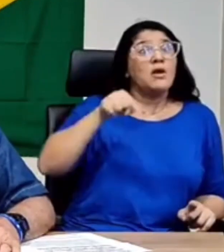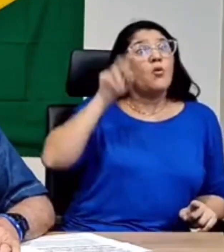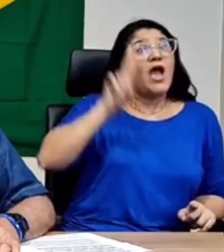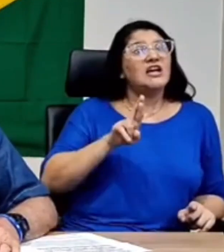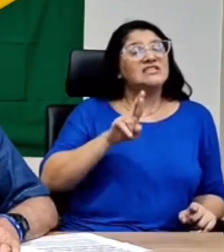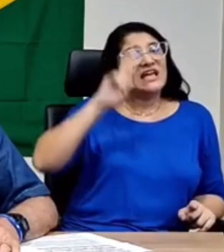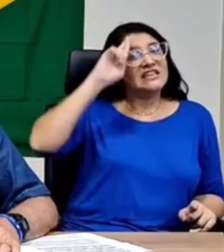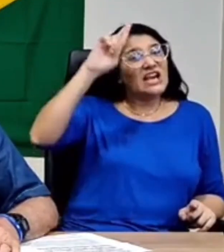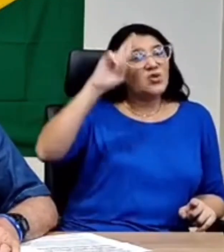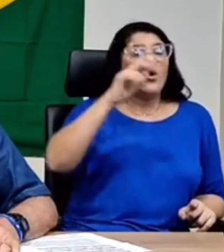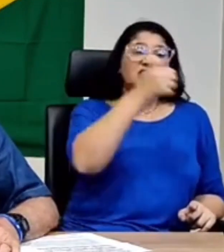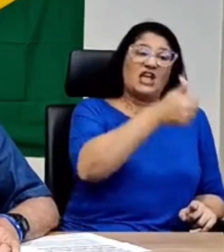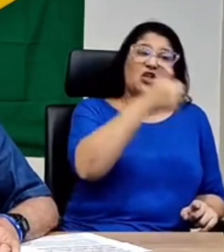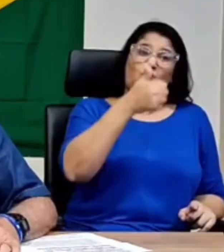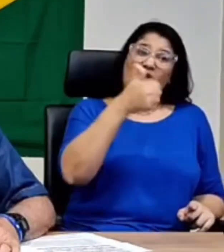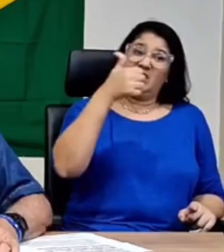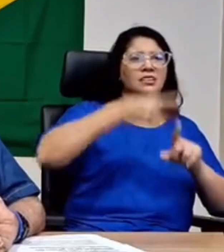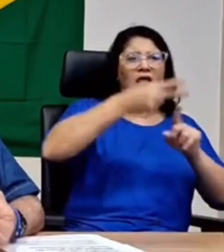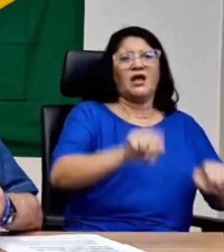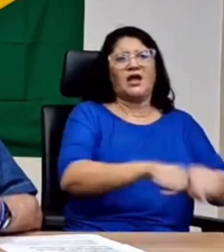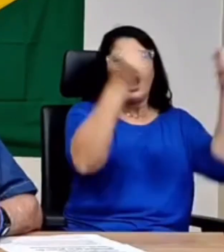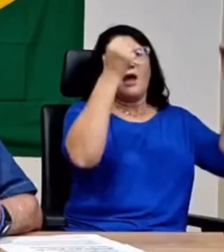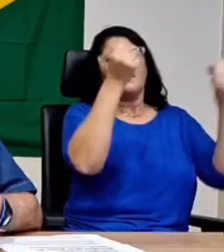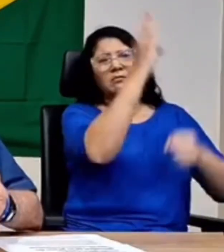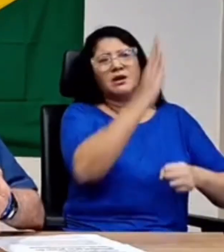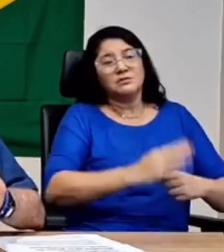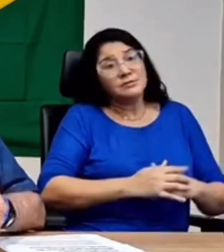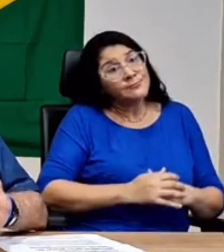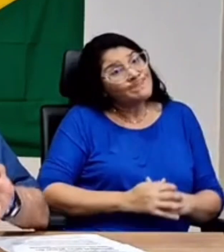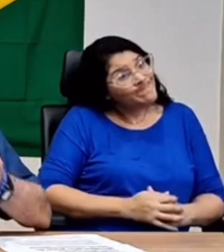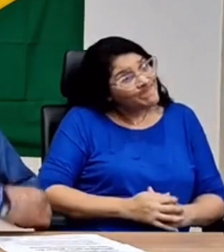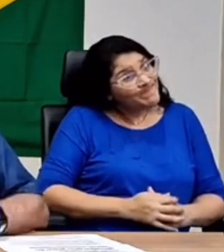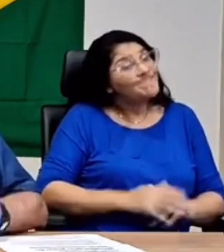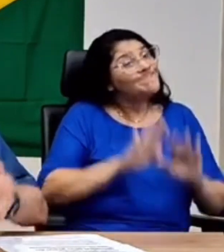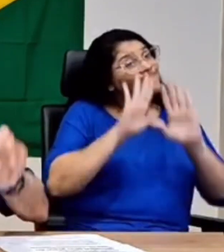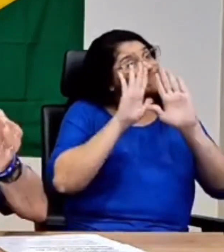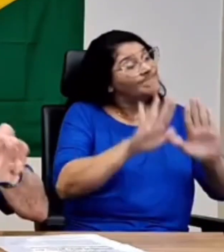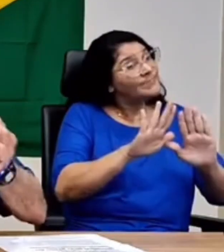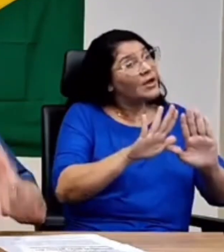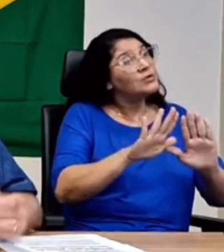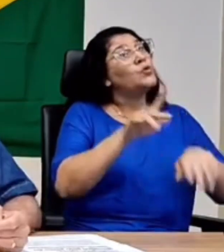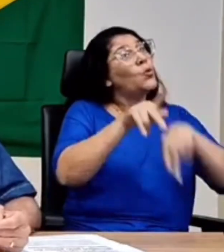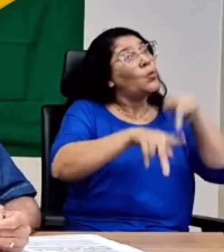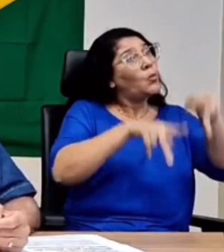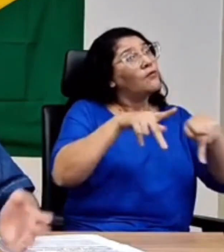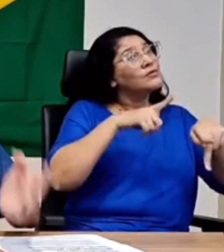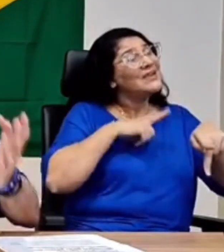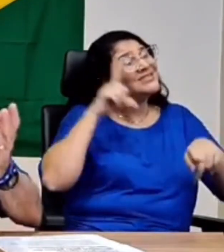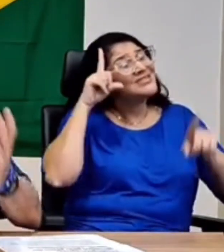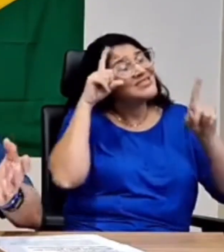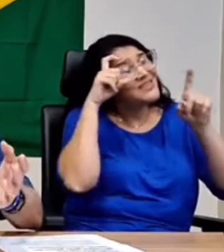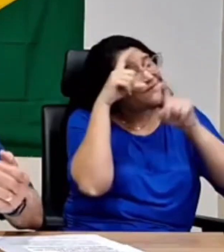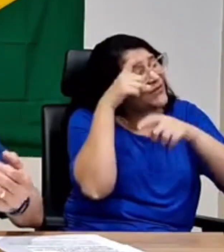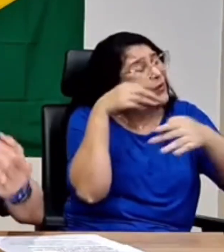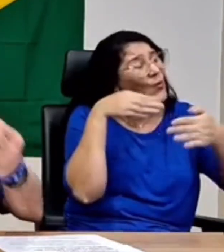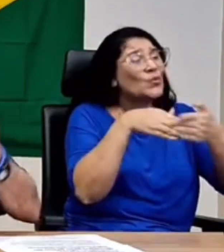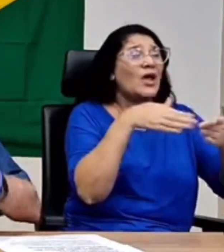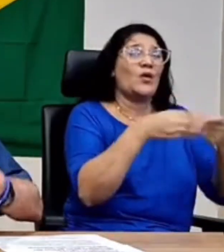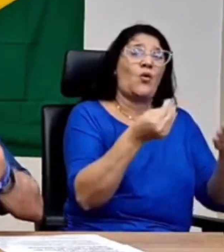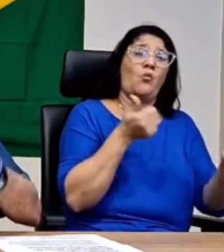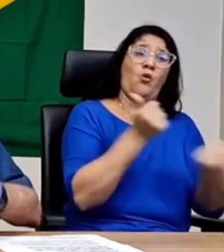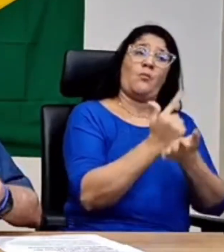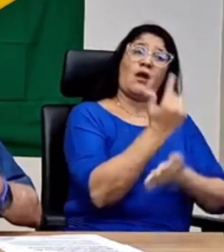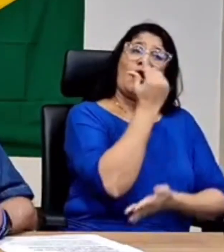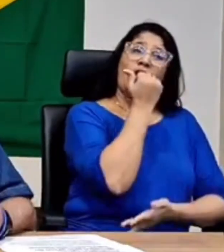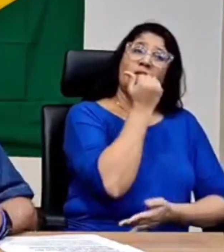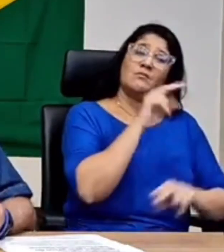mês 110 mil reais. O povo está passando dificuldade com o preço de alimentos, em grande parte, dado